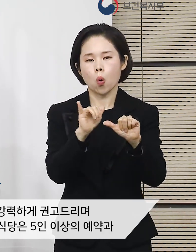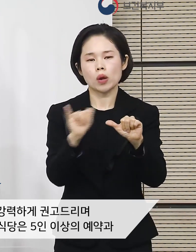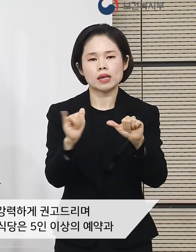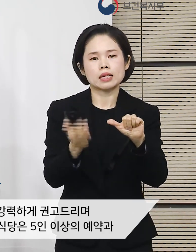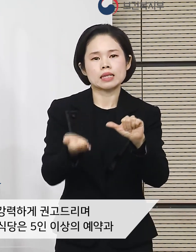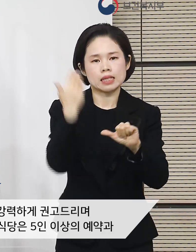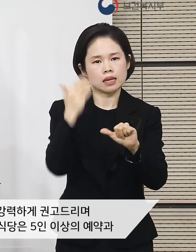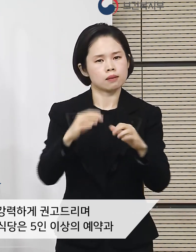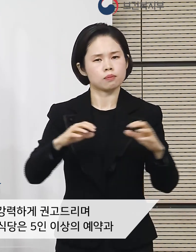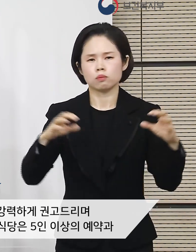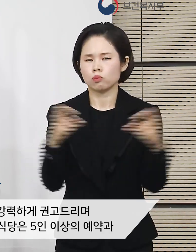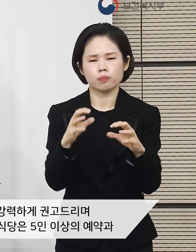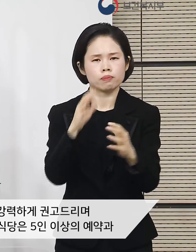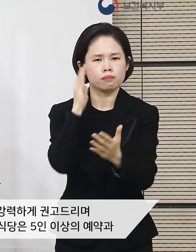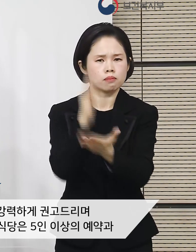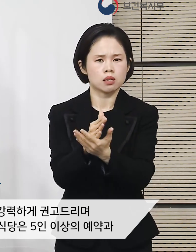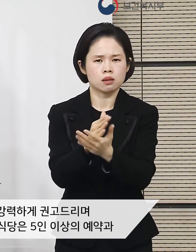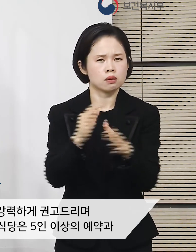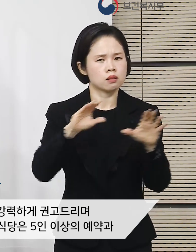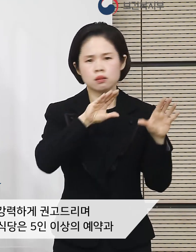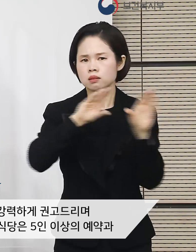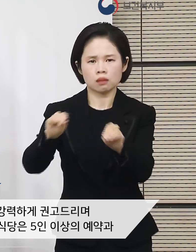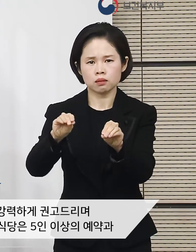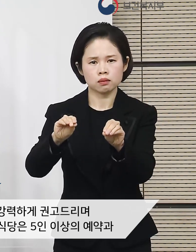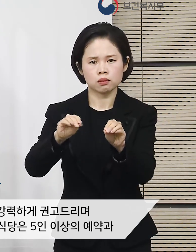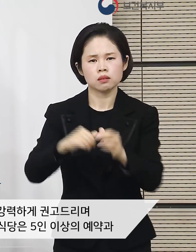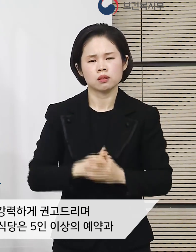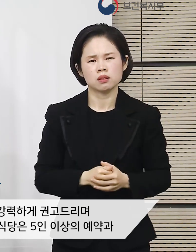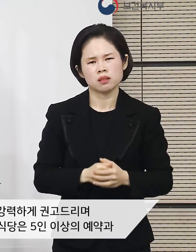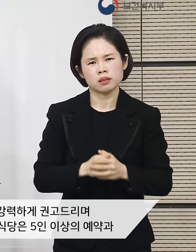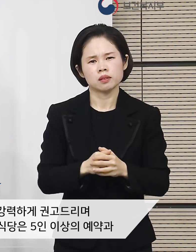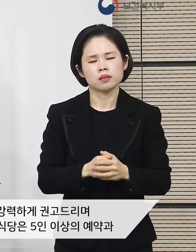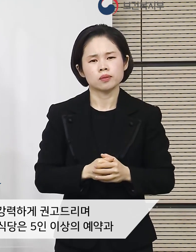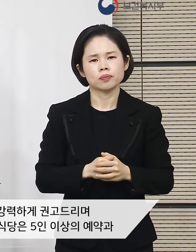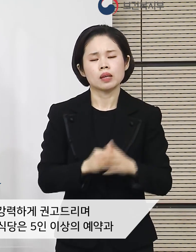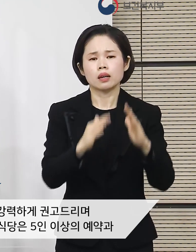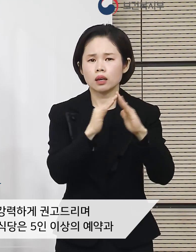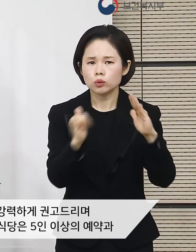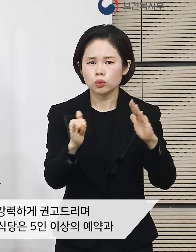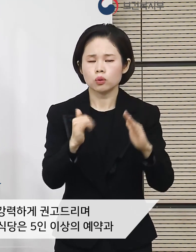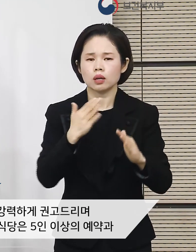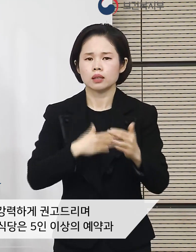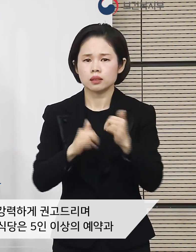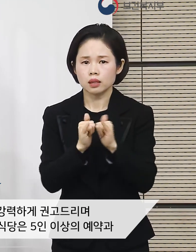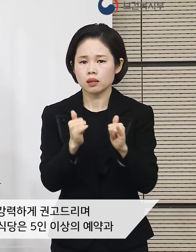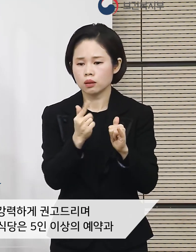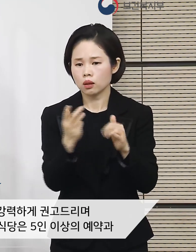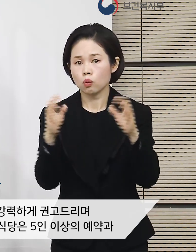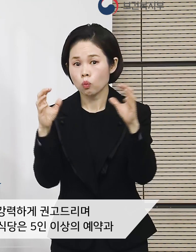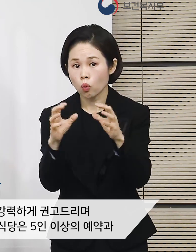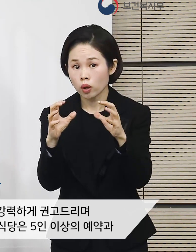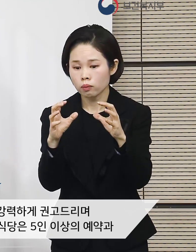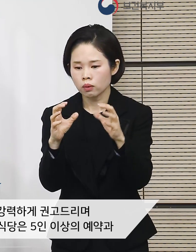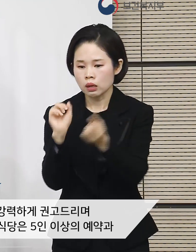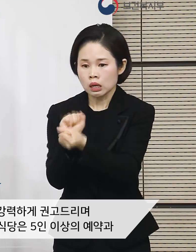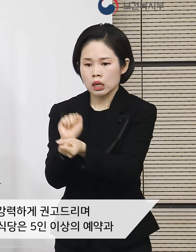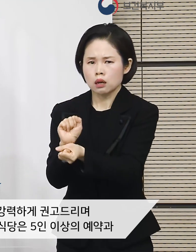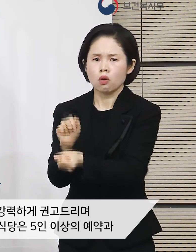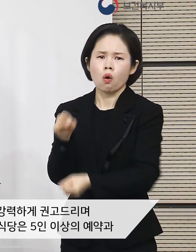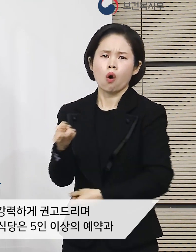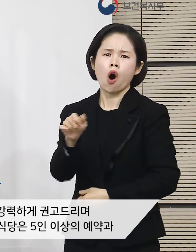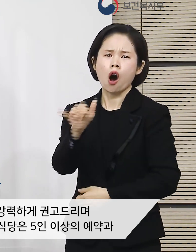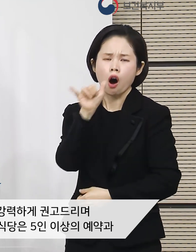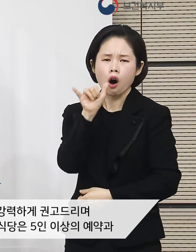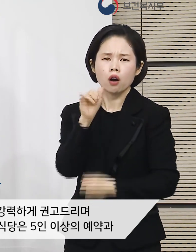전국적으로 5인 이상의 사적 모임을 갖지 않기를 강력하게 권고드리며 특히 가족, 지인 모임